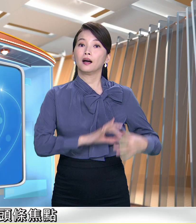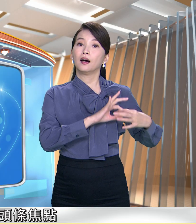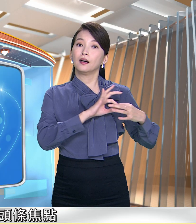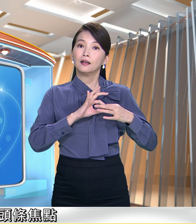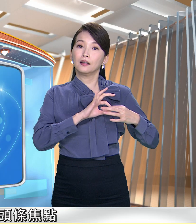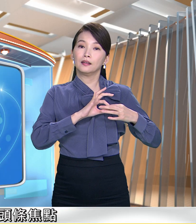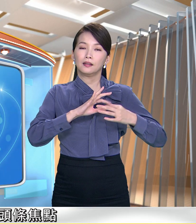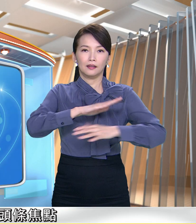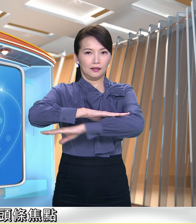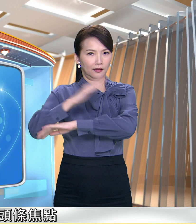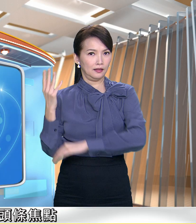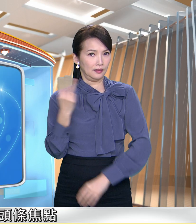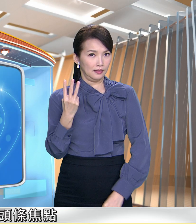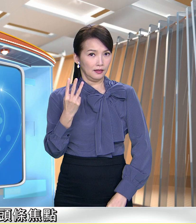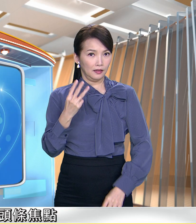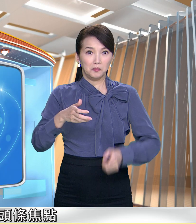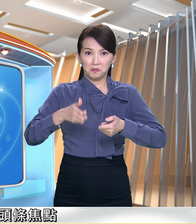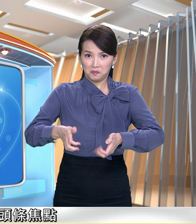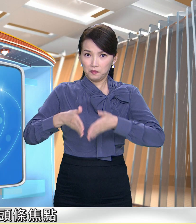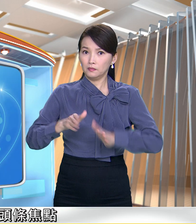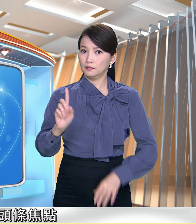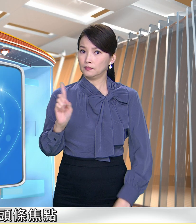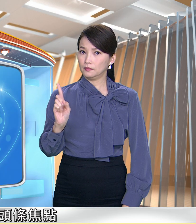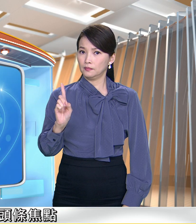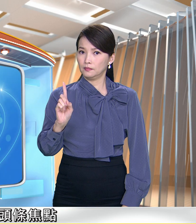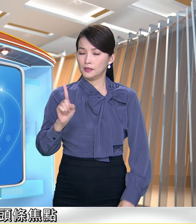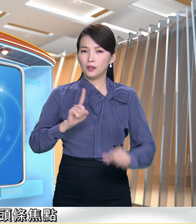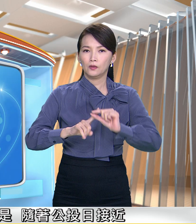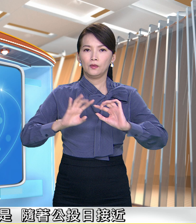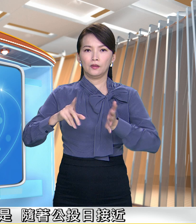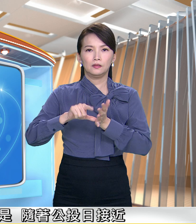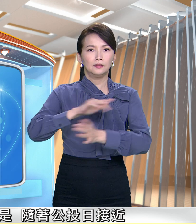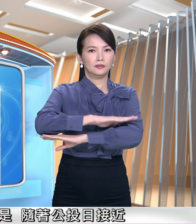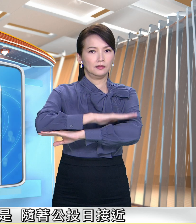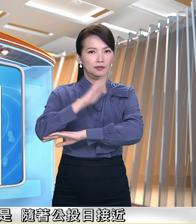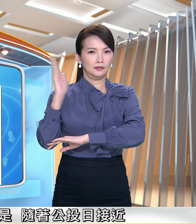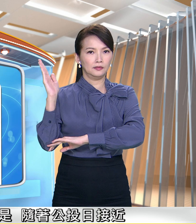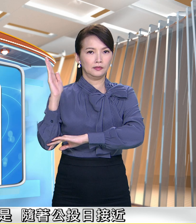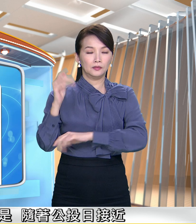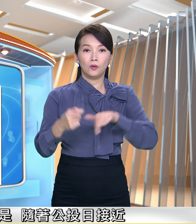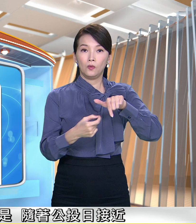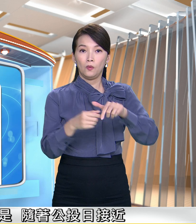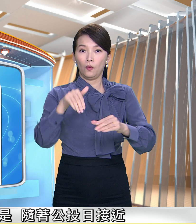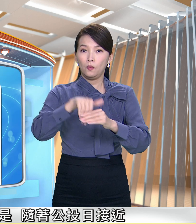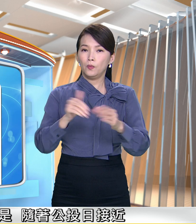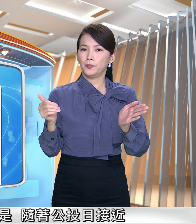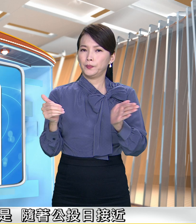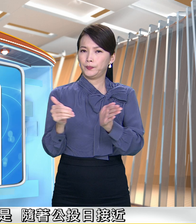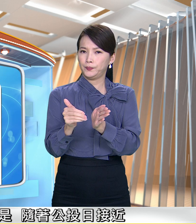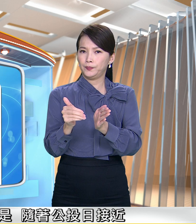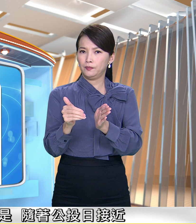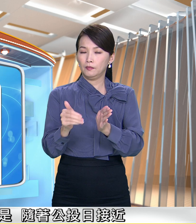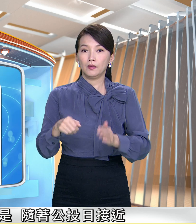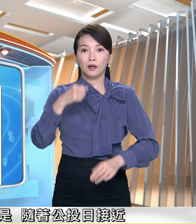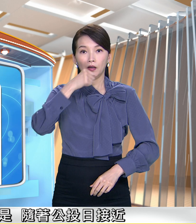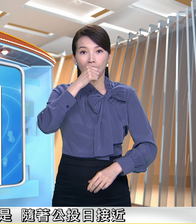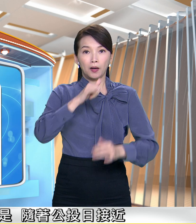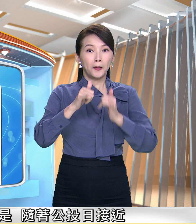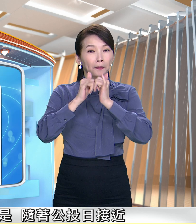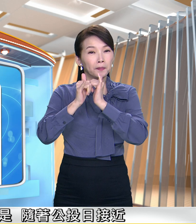来关心各大报的头条焦点。中国时报的头条是，随着公投日接近，台湾民